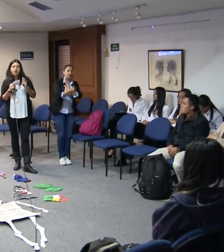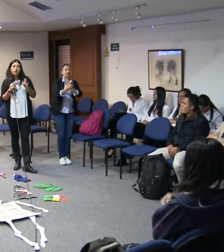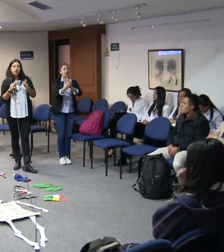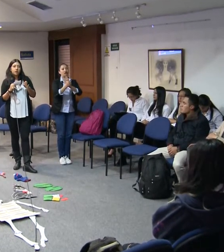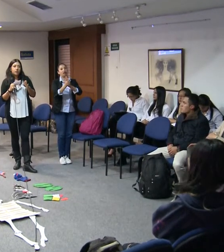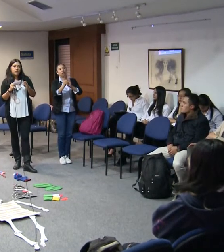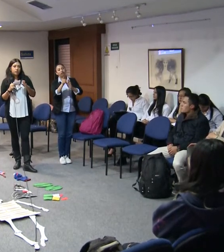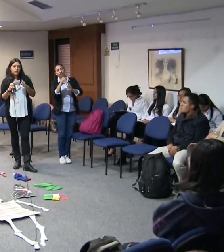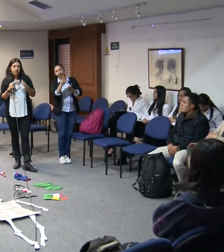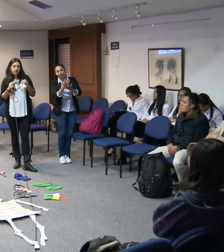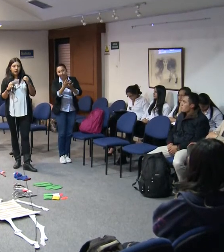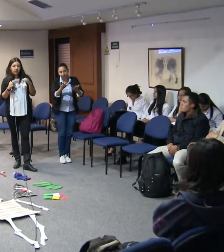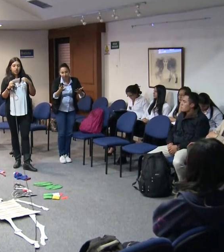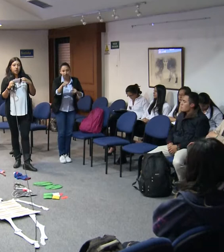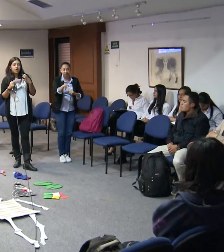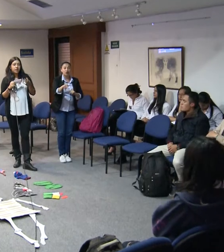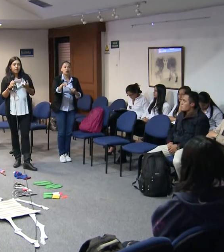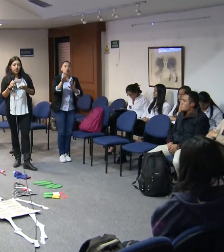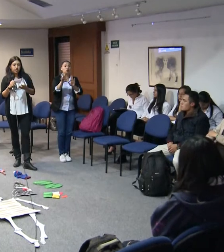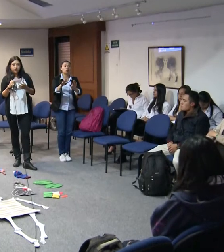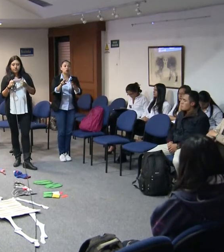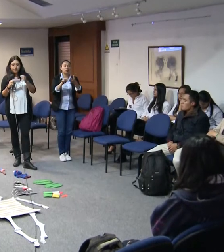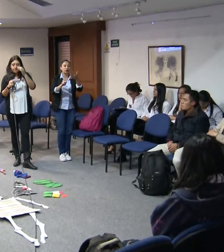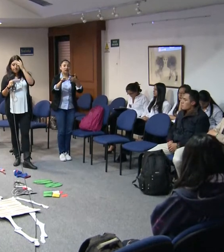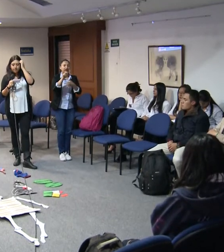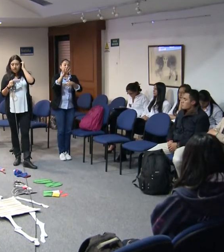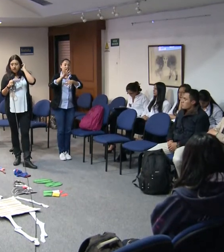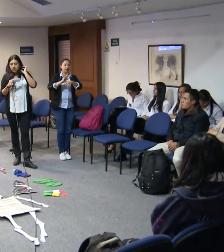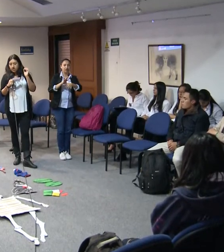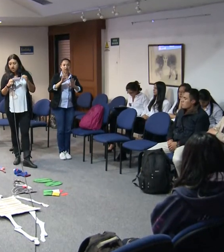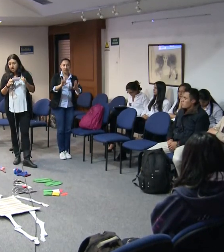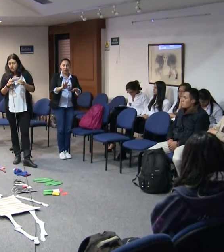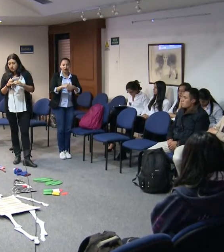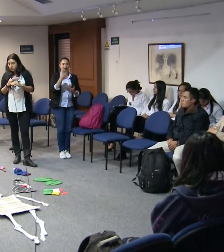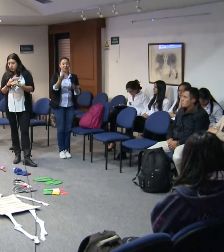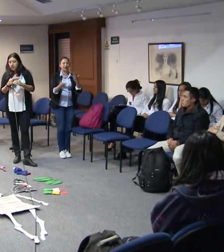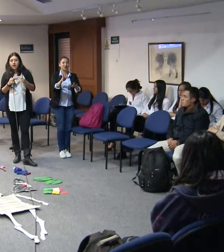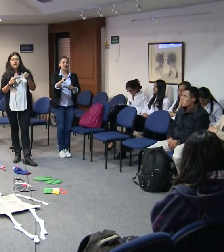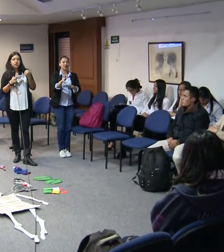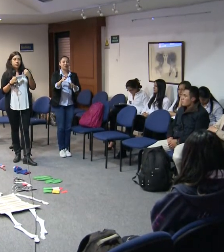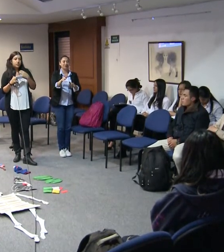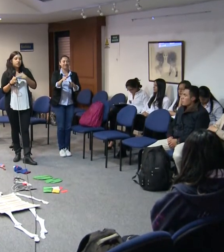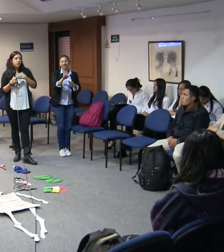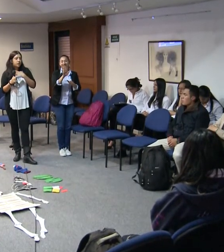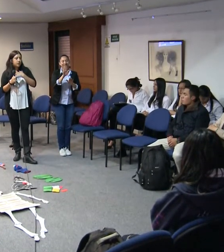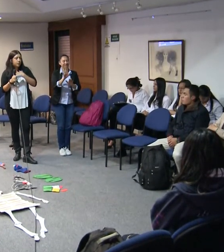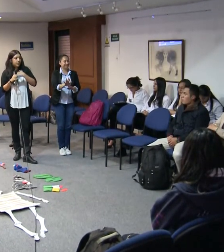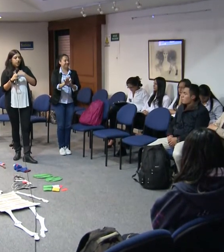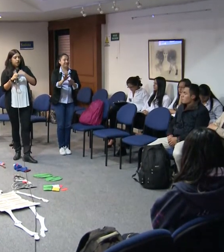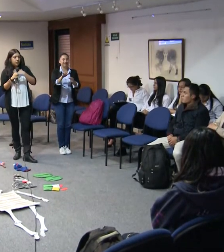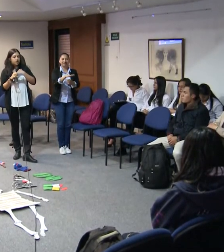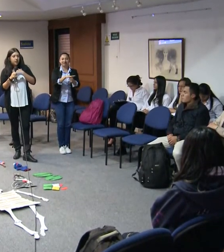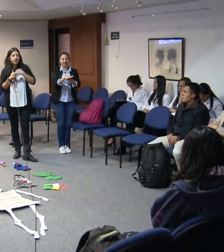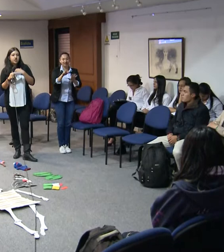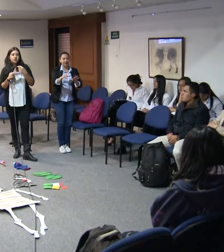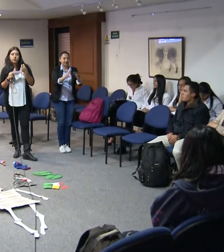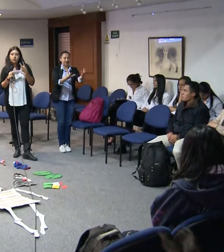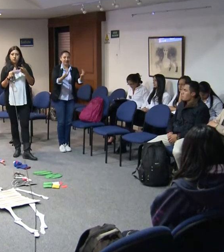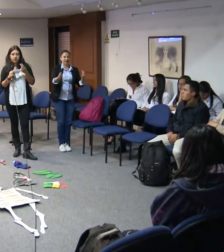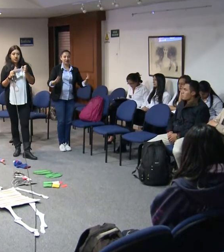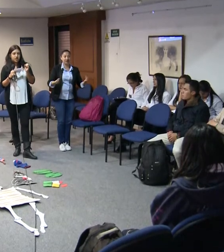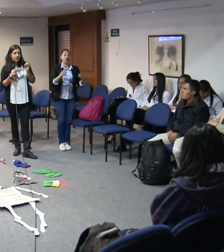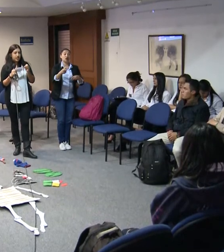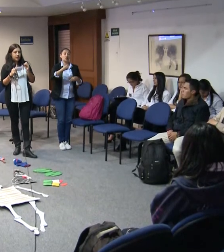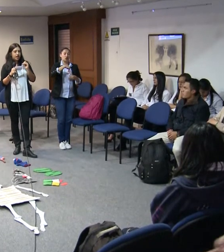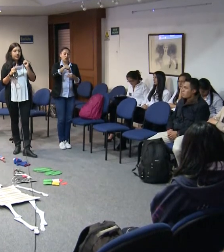pues lo que tengan como a nivel médico. Y de estos niveles, pues nuestro proyecto pedagógico se basa solo